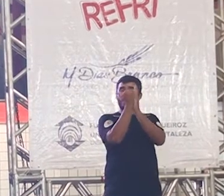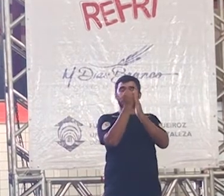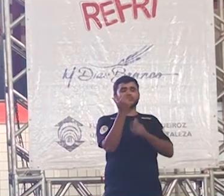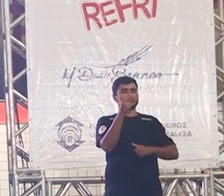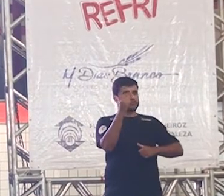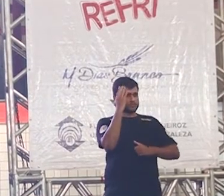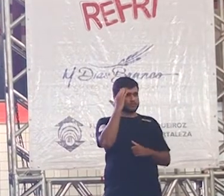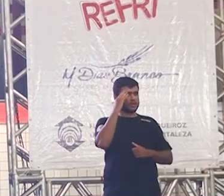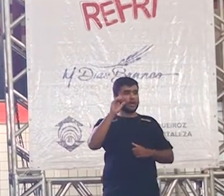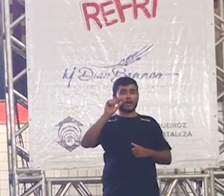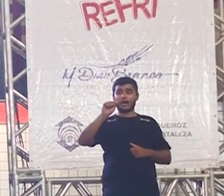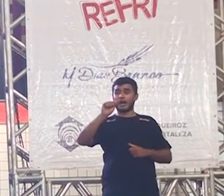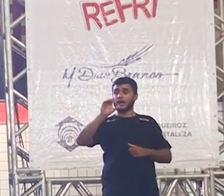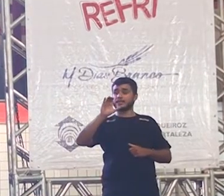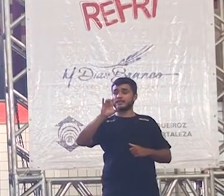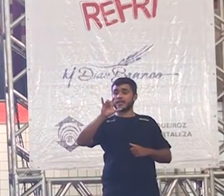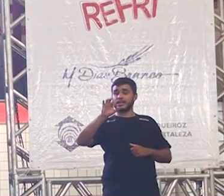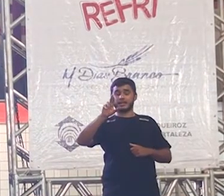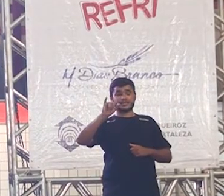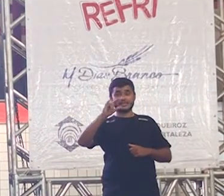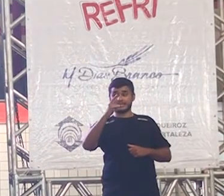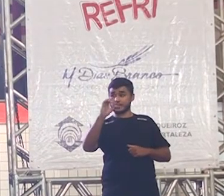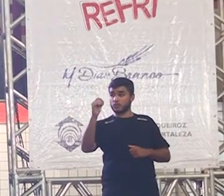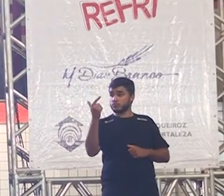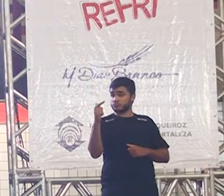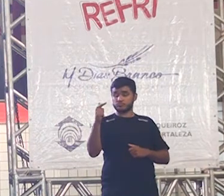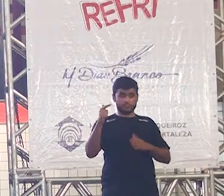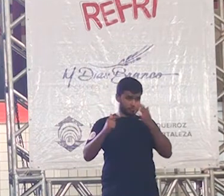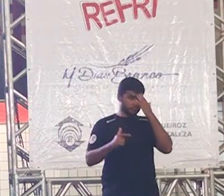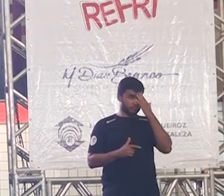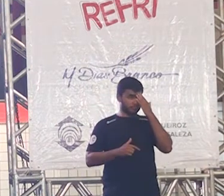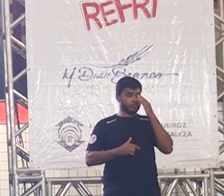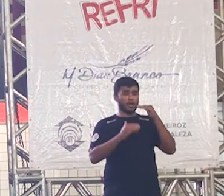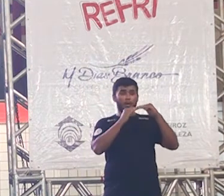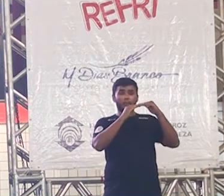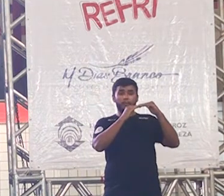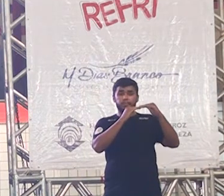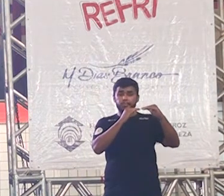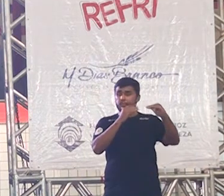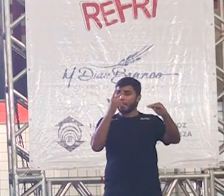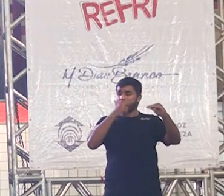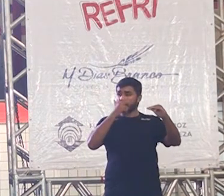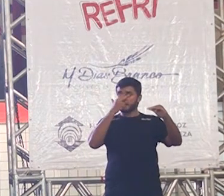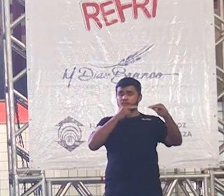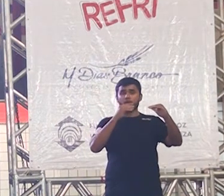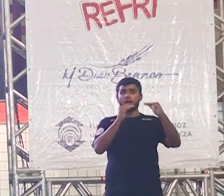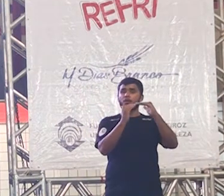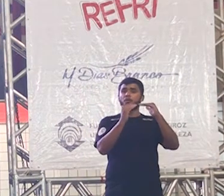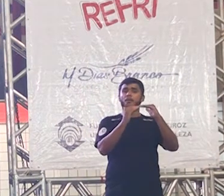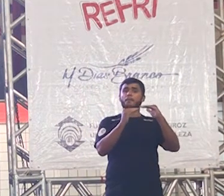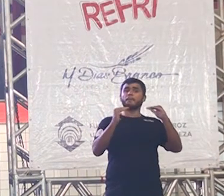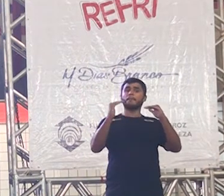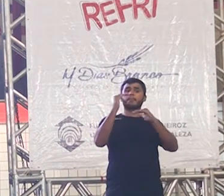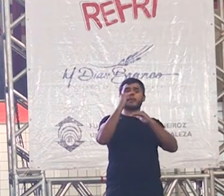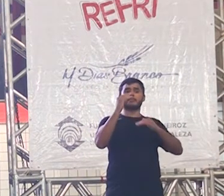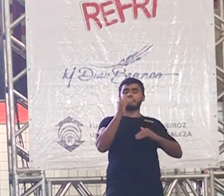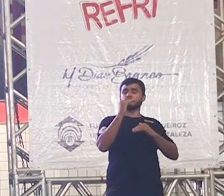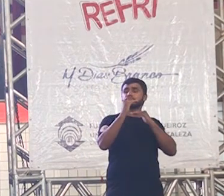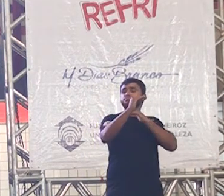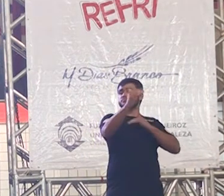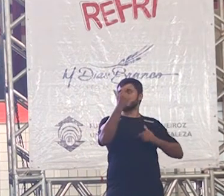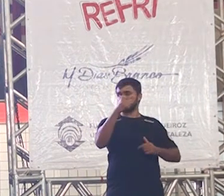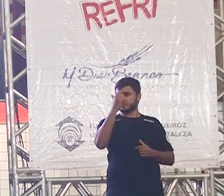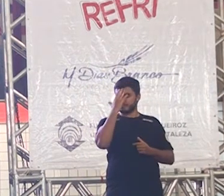da velocidade no intervalo de tempo. Se a gente está tendo a velocidade constante, nós não temos aceleração no movimento uniforme.